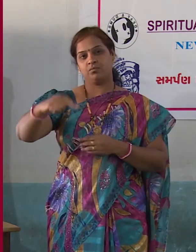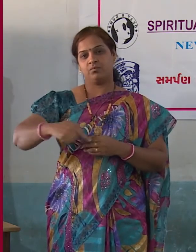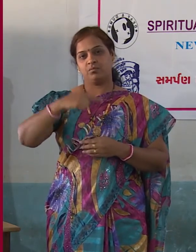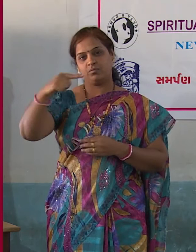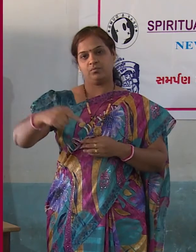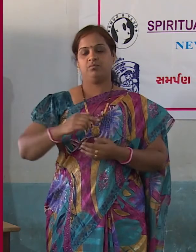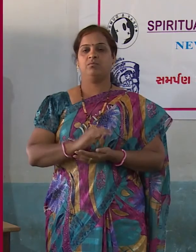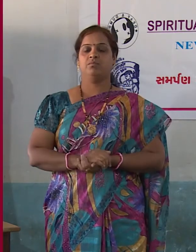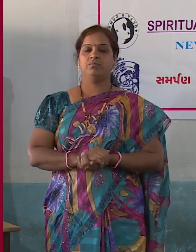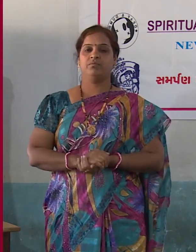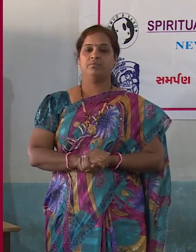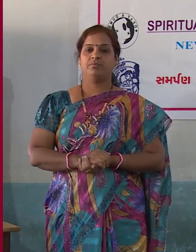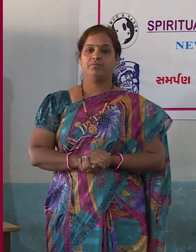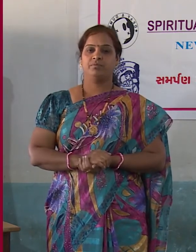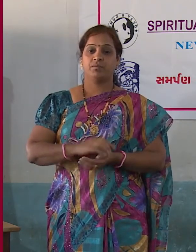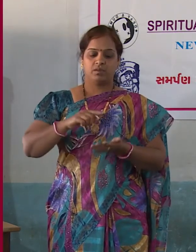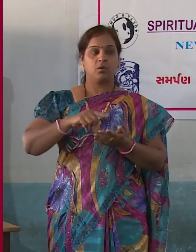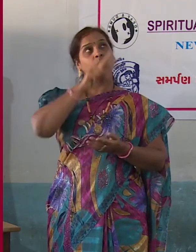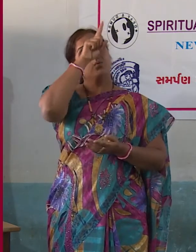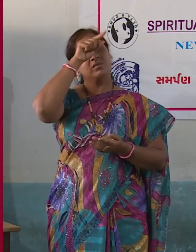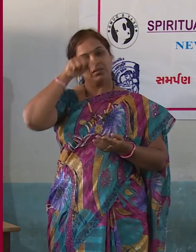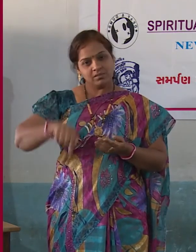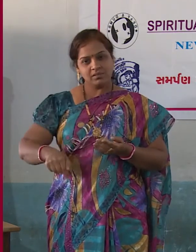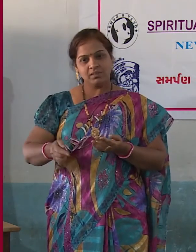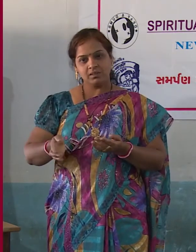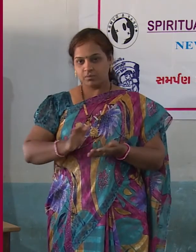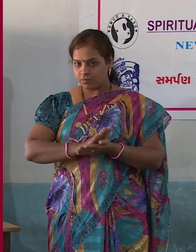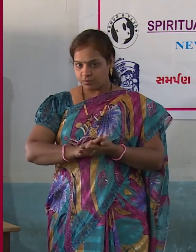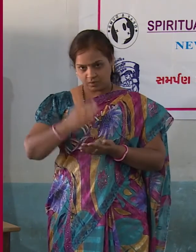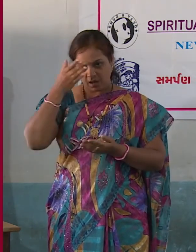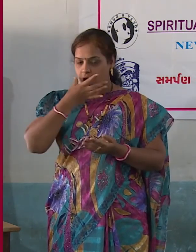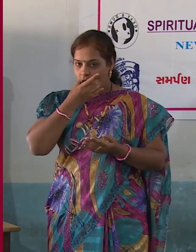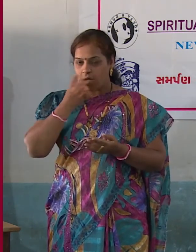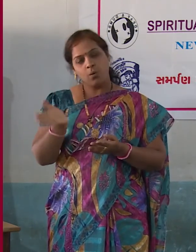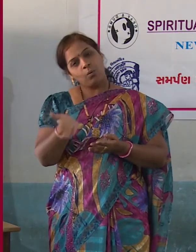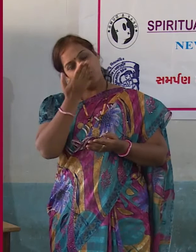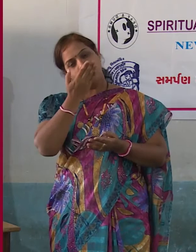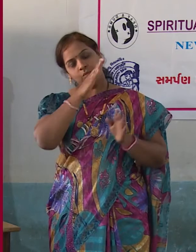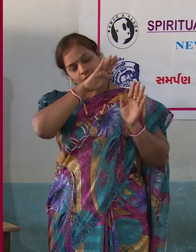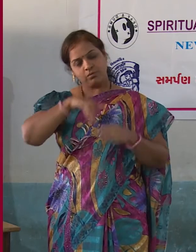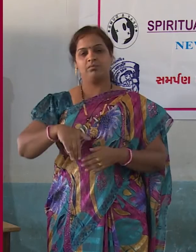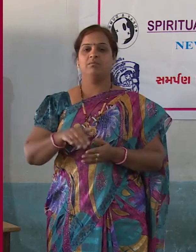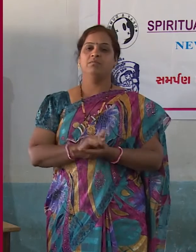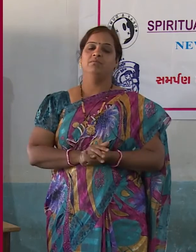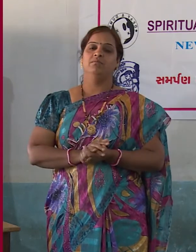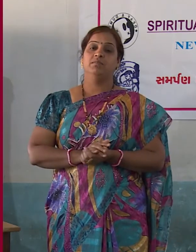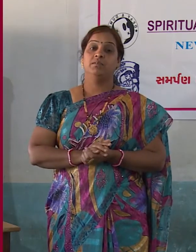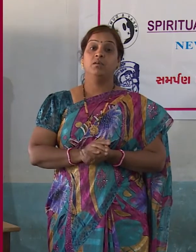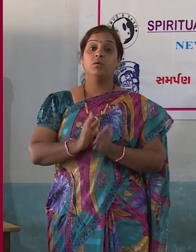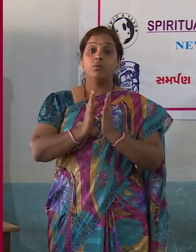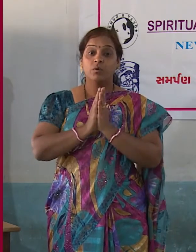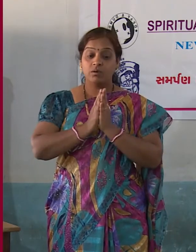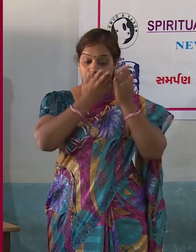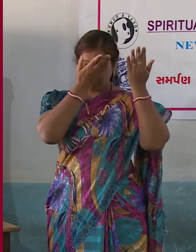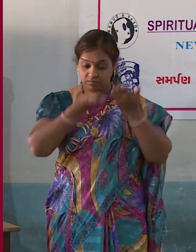चक्कर में आती मनुष्य आत्माएं। अब परमात्मा भी सृष्टि पर आते हैं, लेकिन